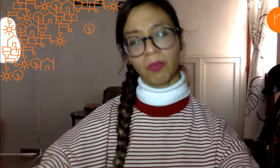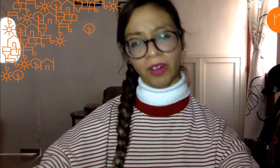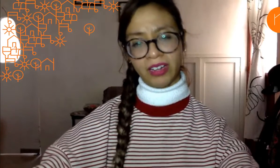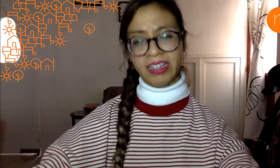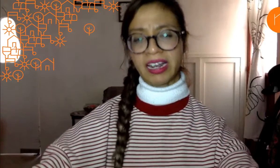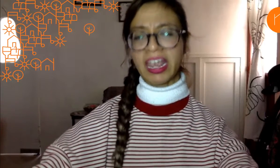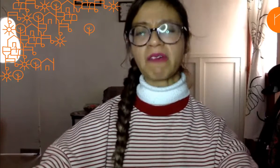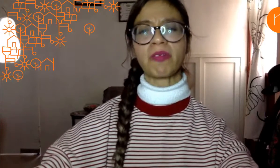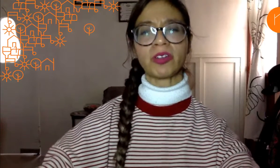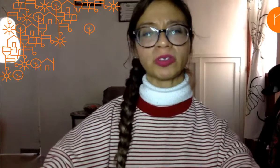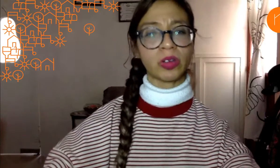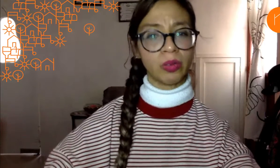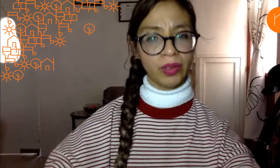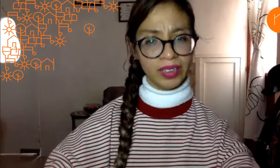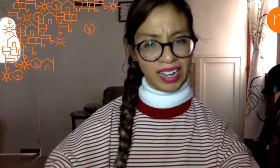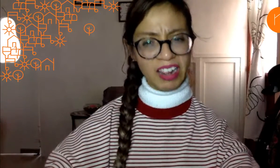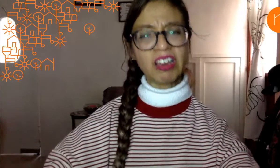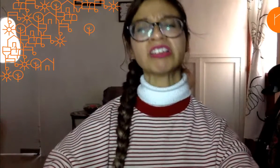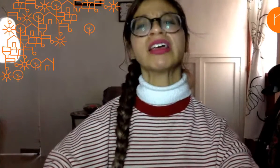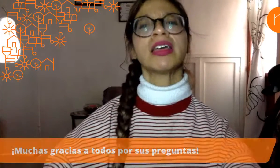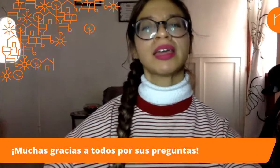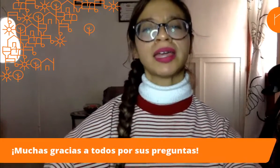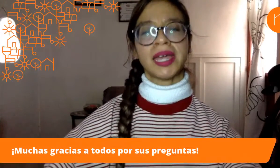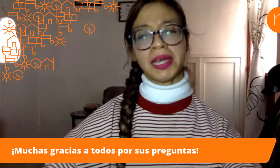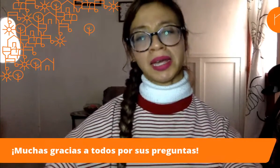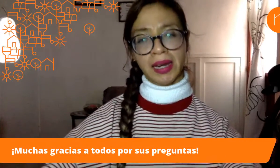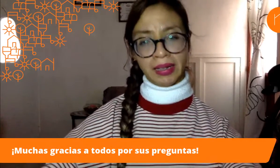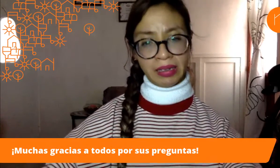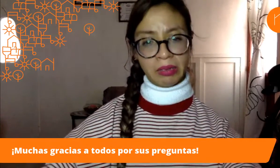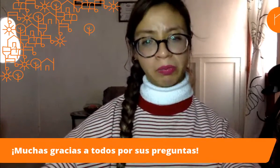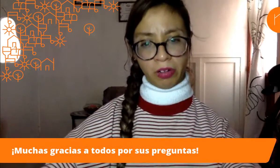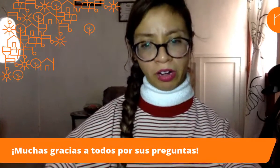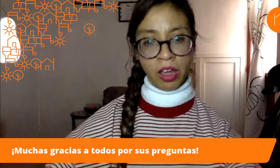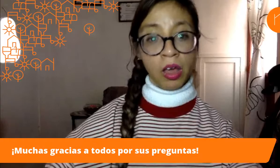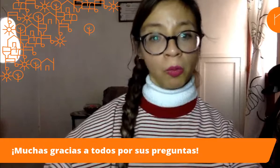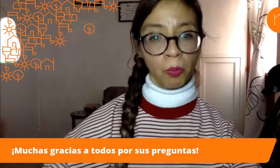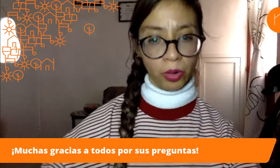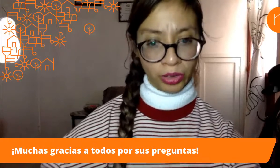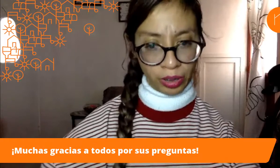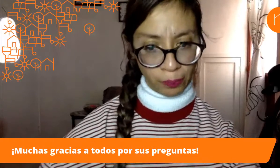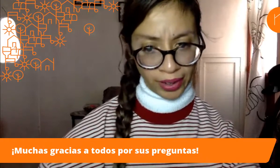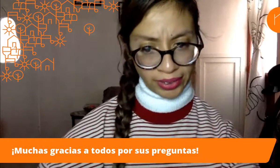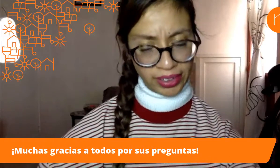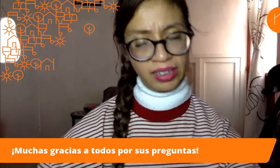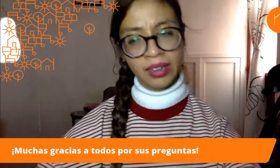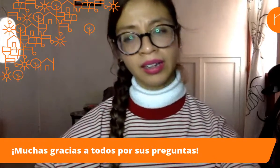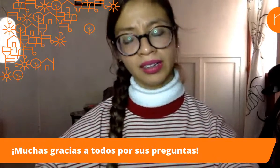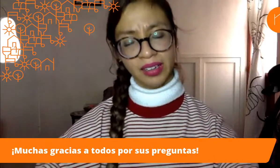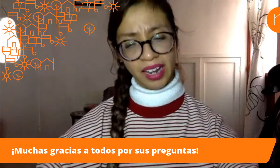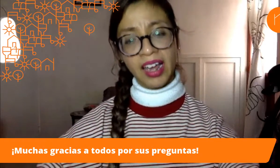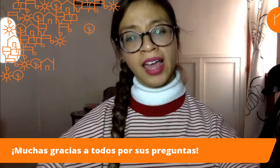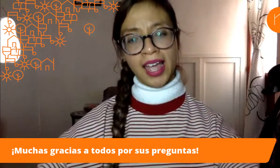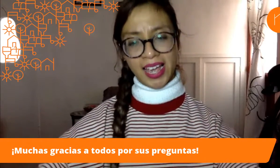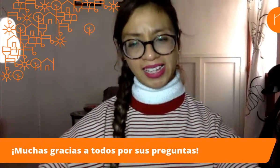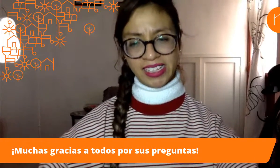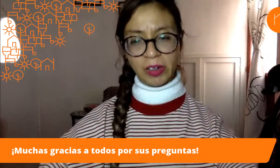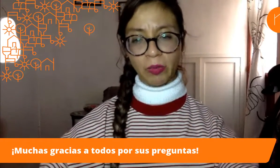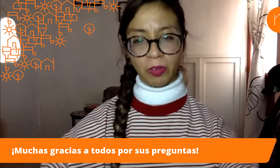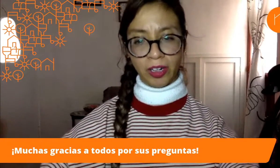por estar aquí, por sus comentarios y gracias por ser parte de esta